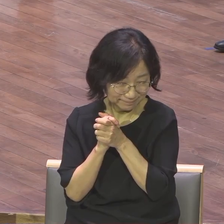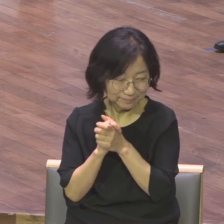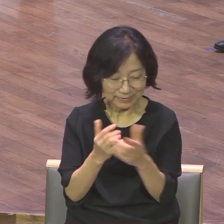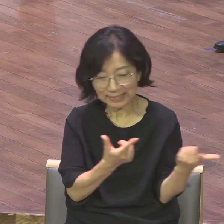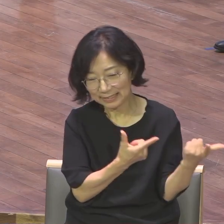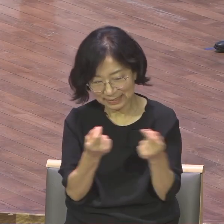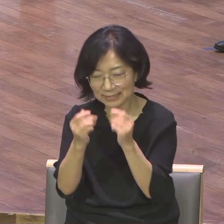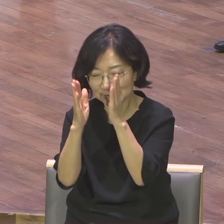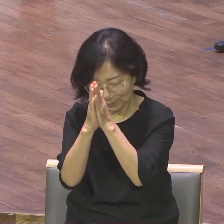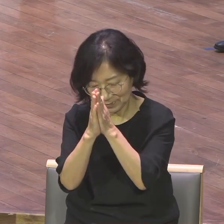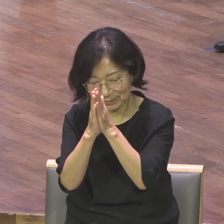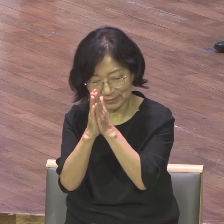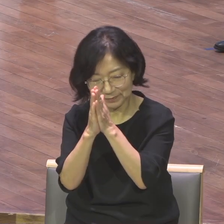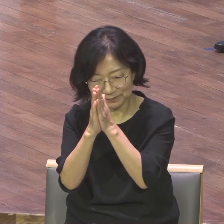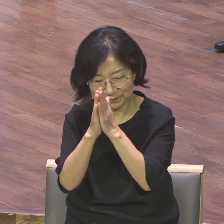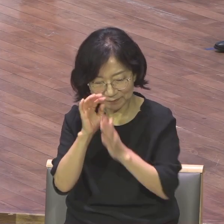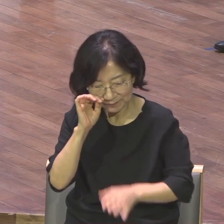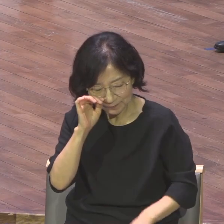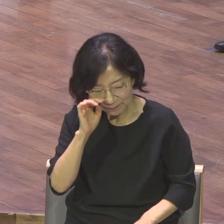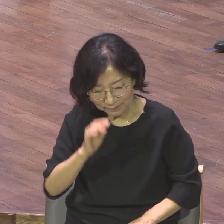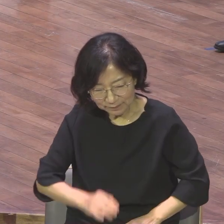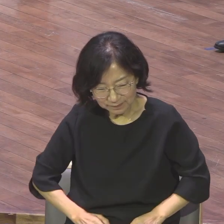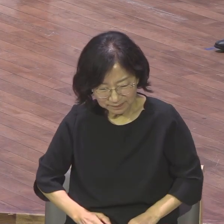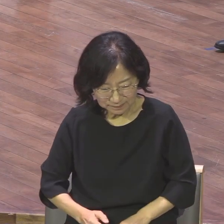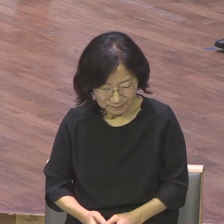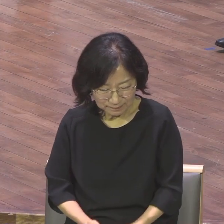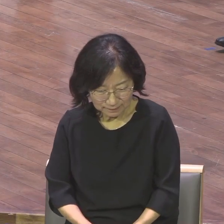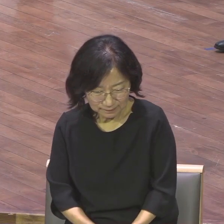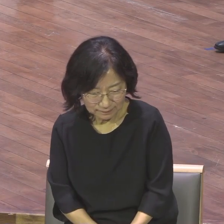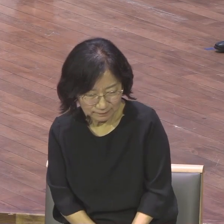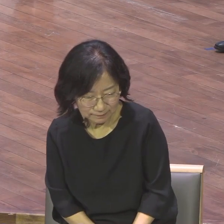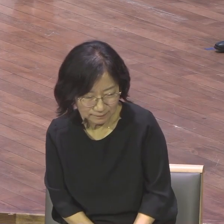한번 기도하겠습니다.